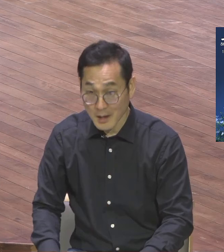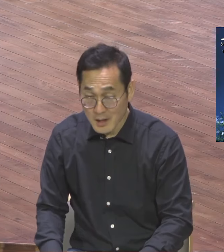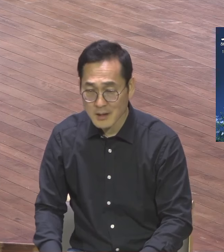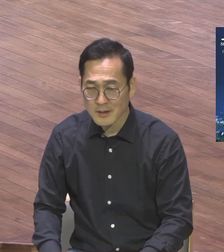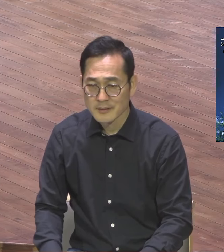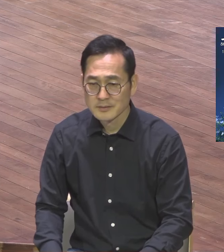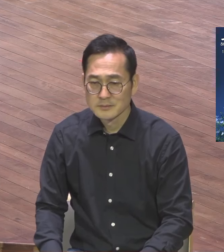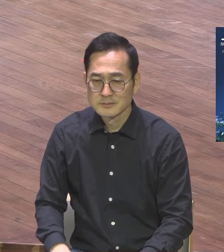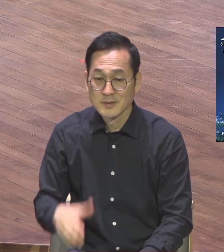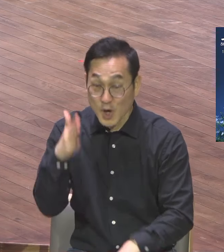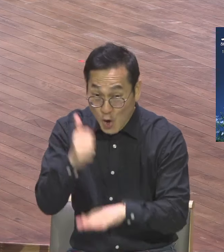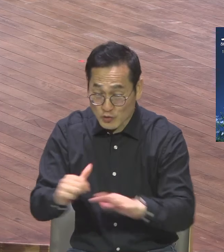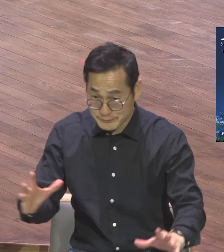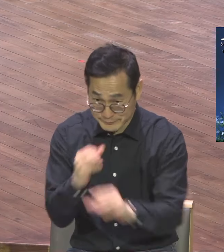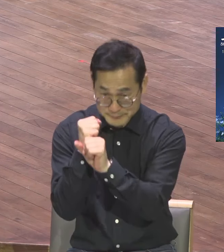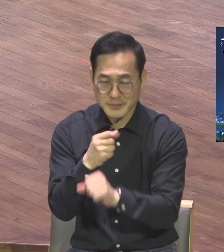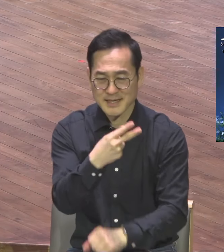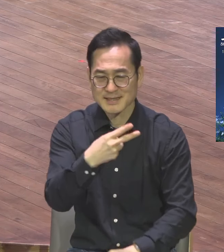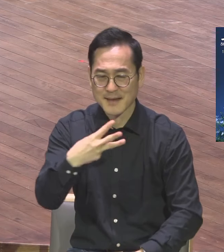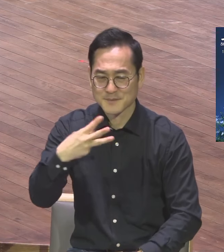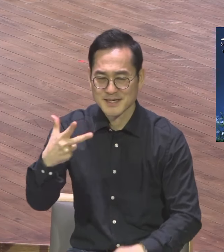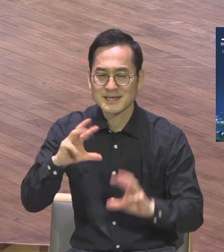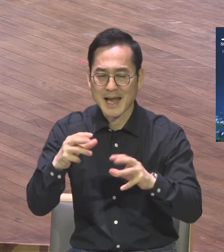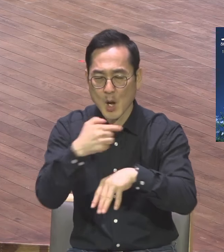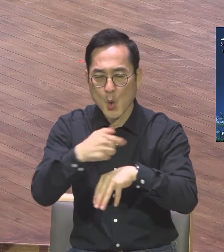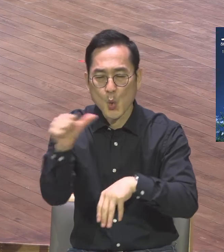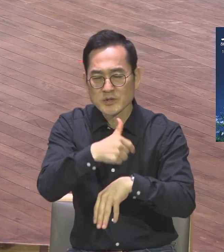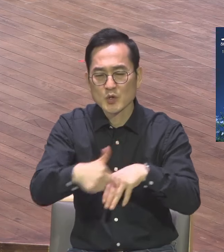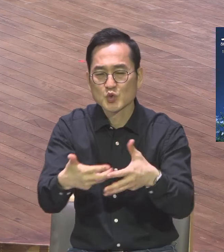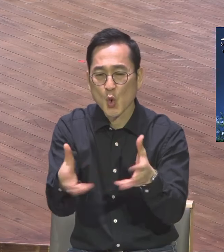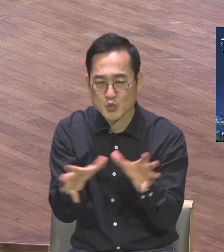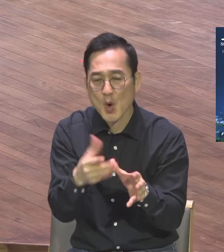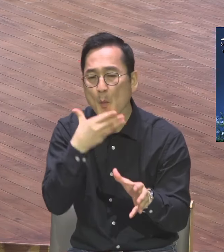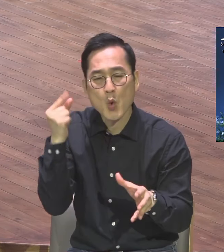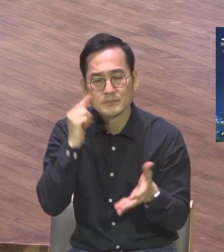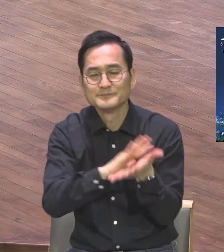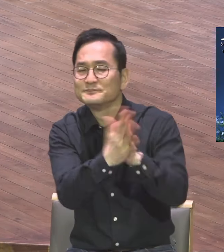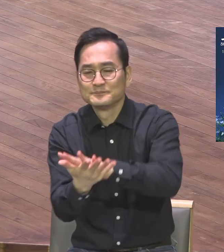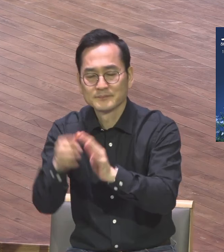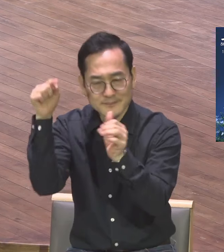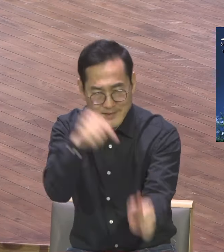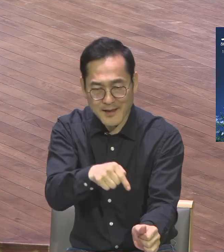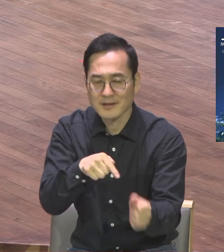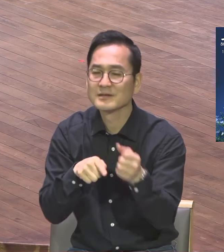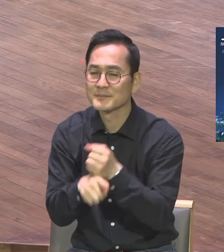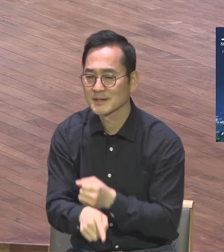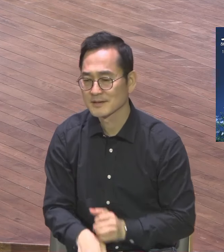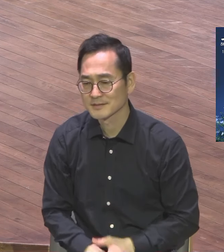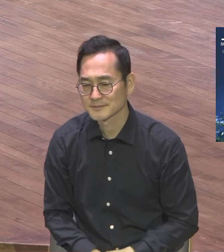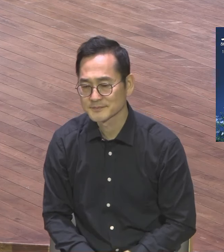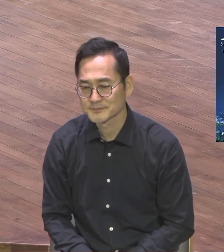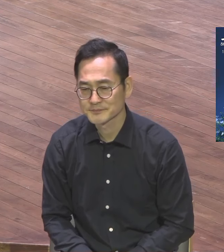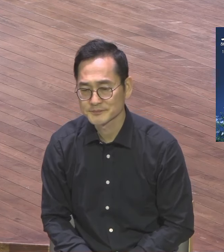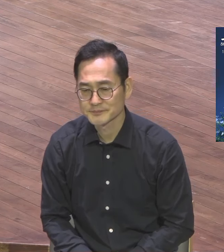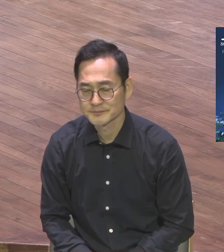한마디로 2, 3천 5천 종족 보고 말을 이루는 삶을 살아라. 그거예요.